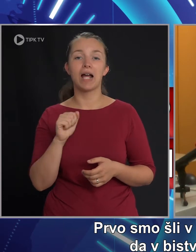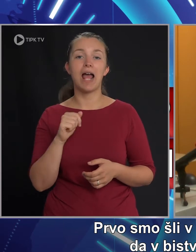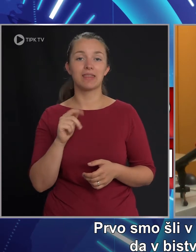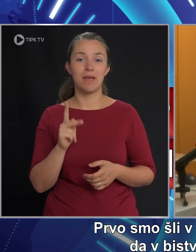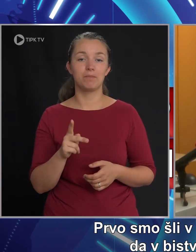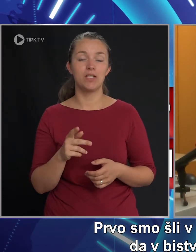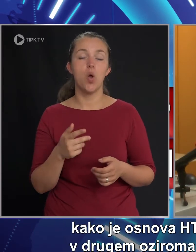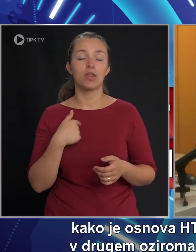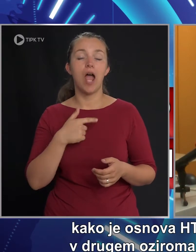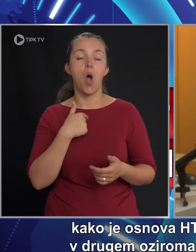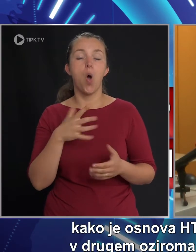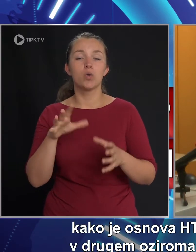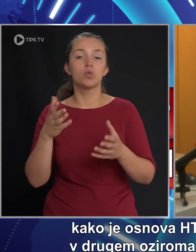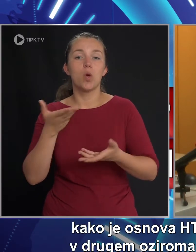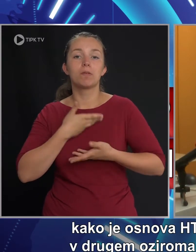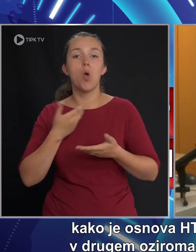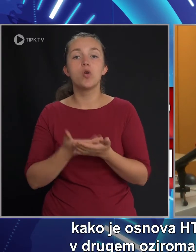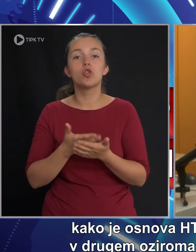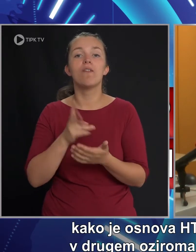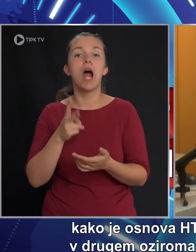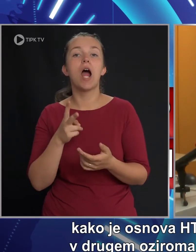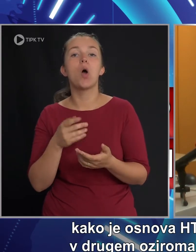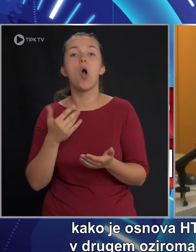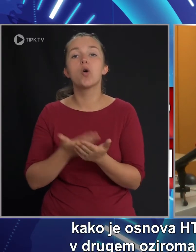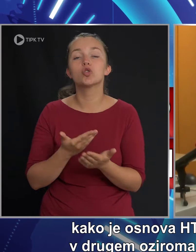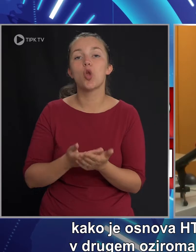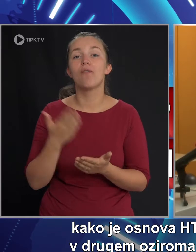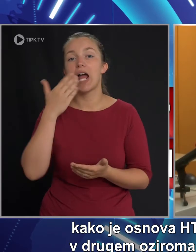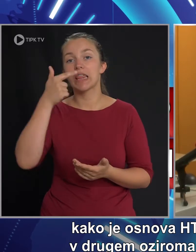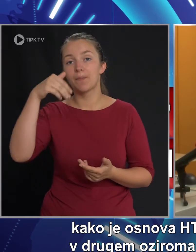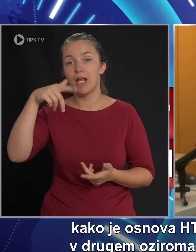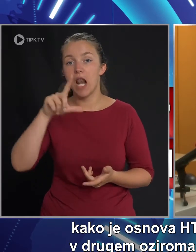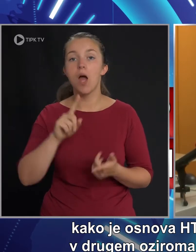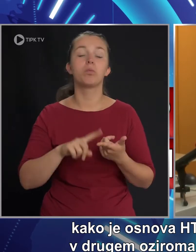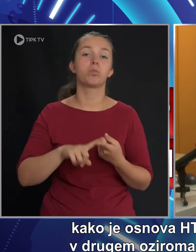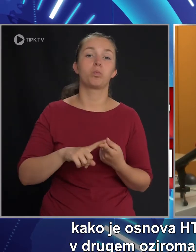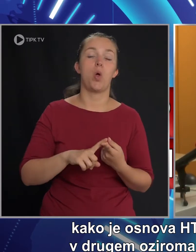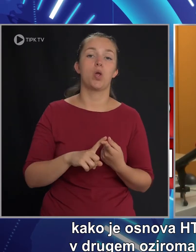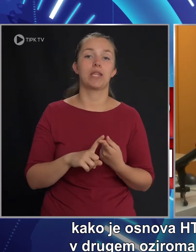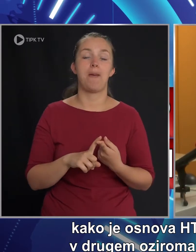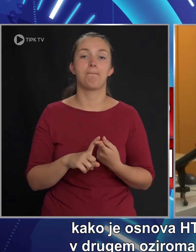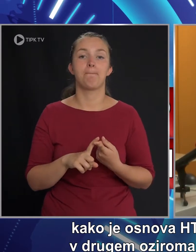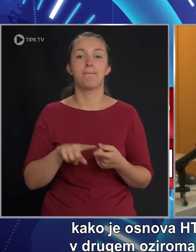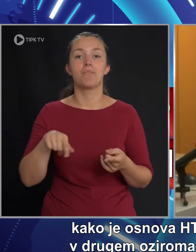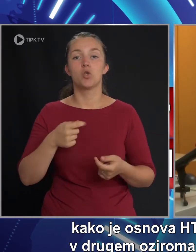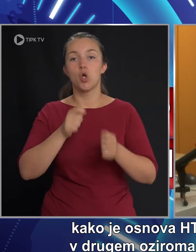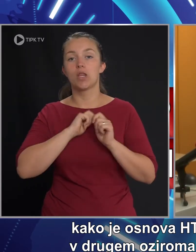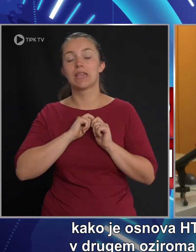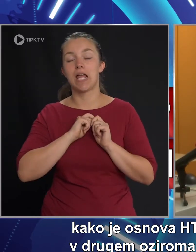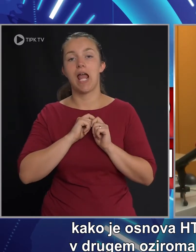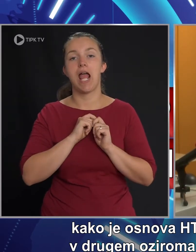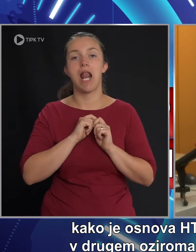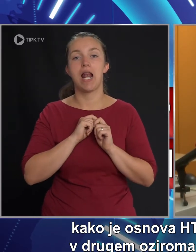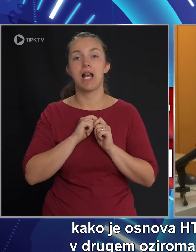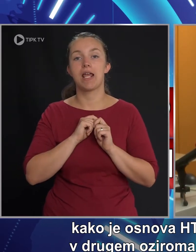bistvu osvojimo pač osnove, kako je osnova HTML-ja. In potem pač so, pač so